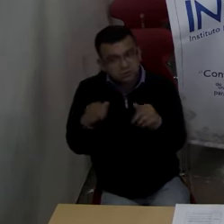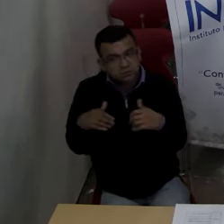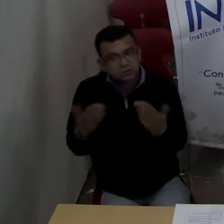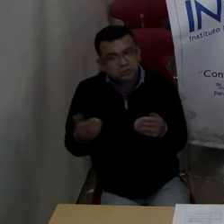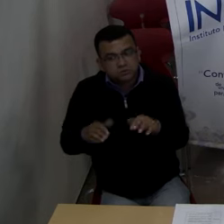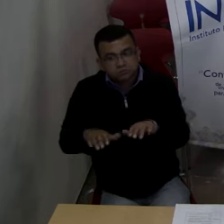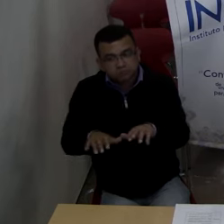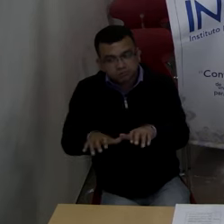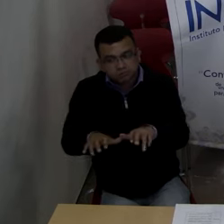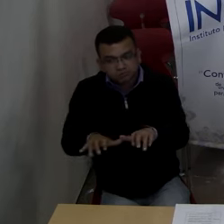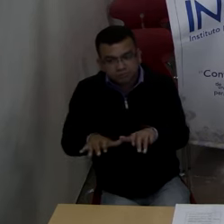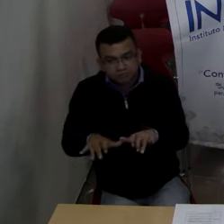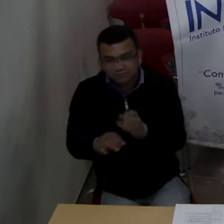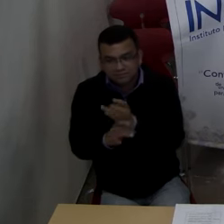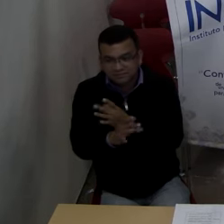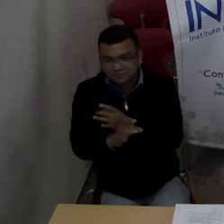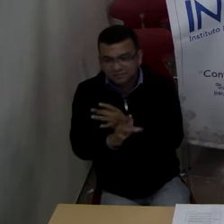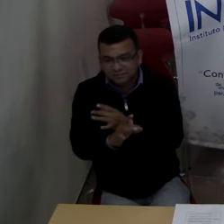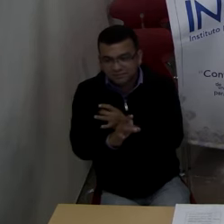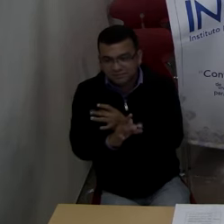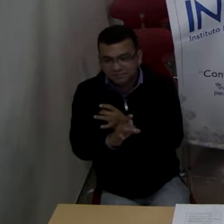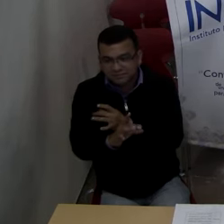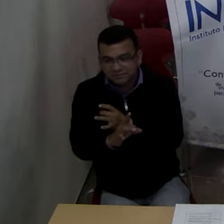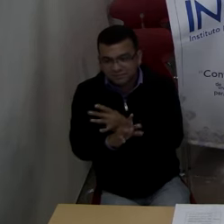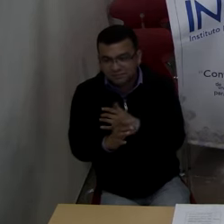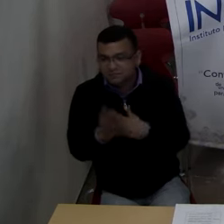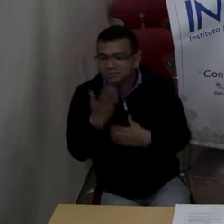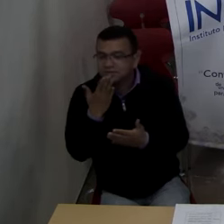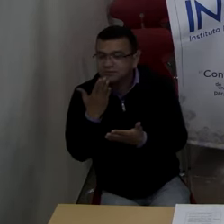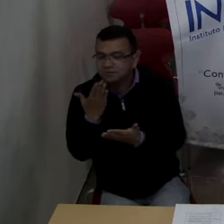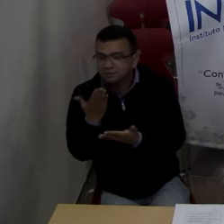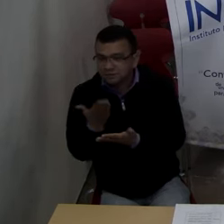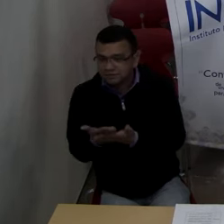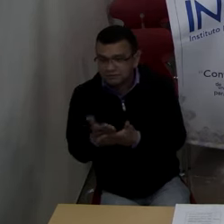Bueno, les agradecemos muchísimo su